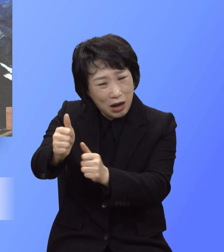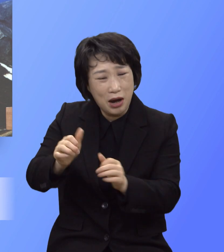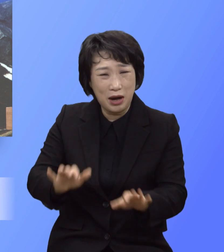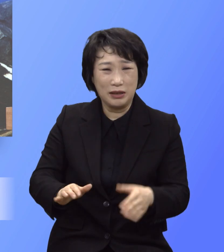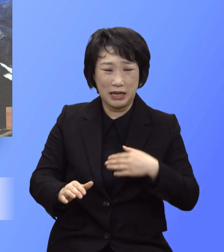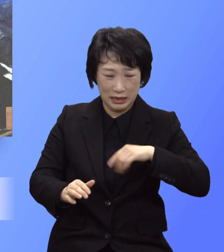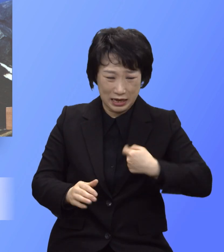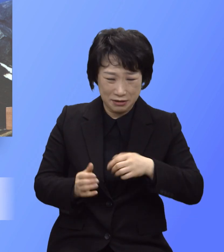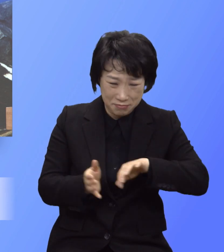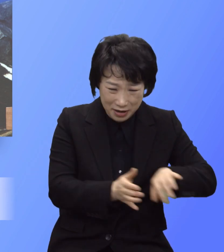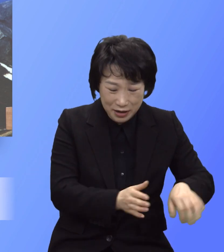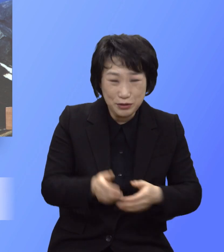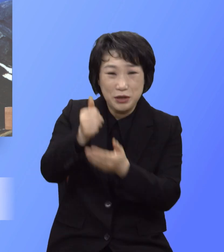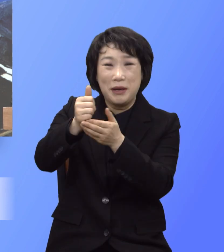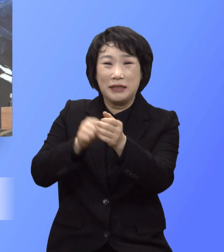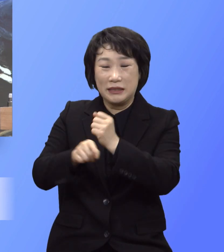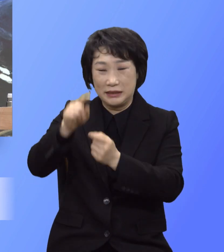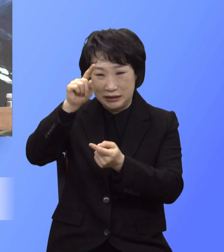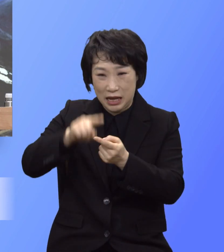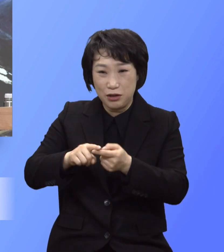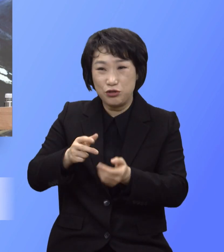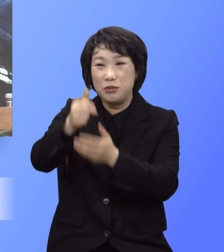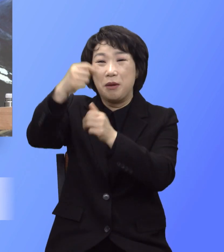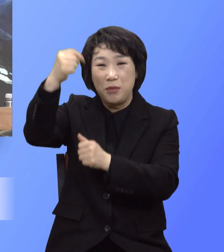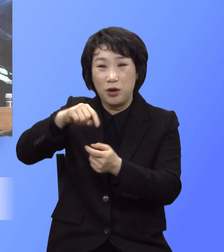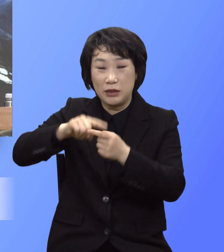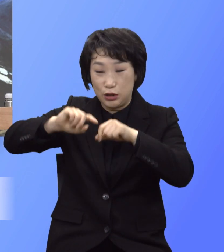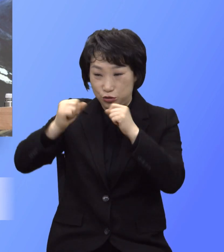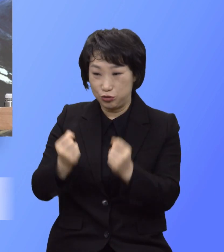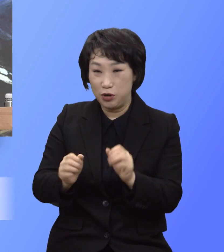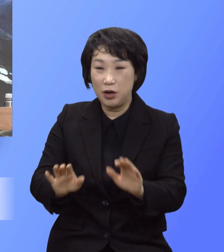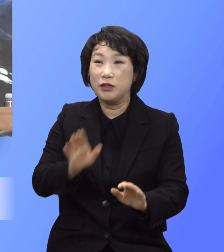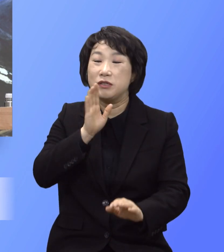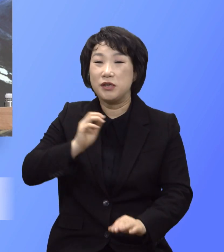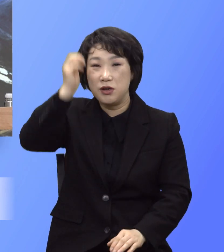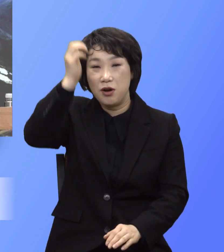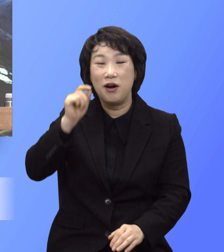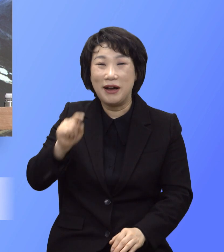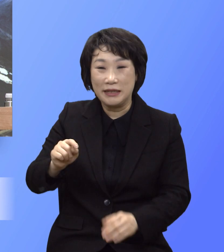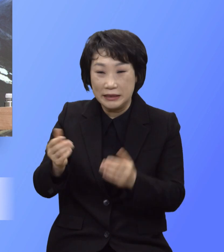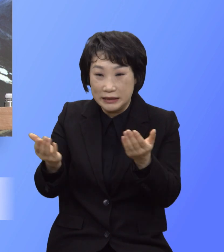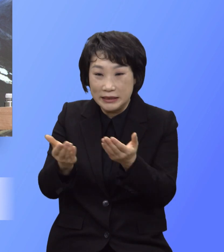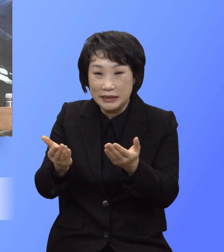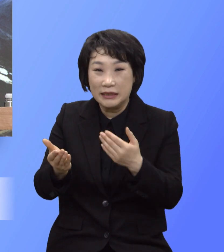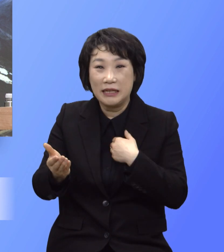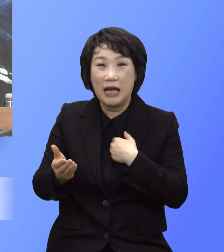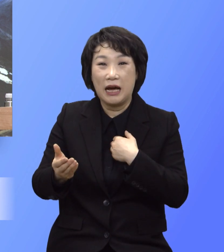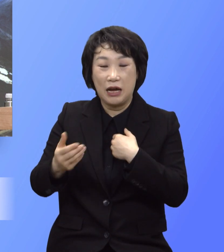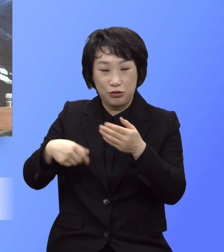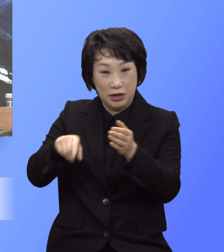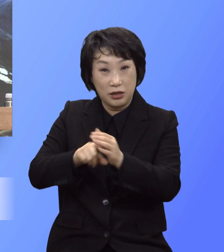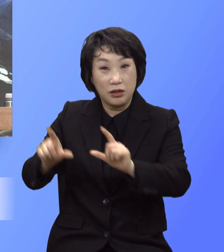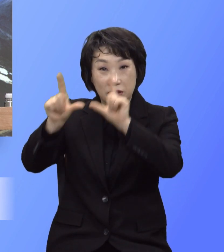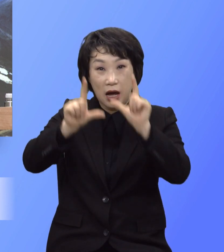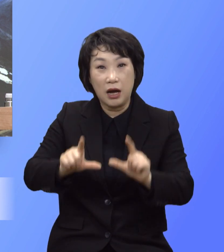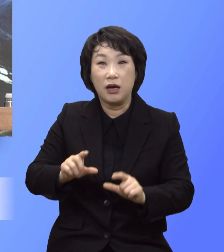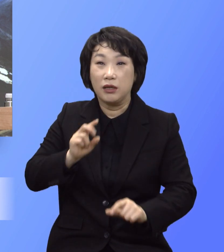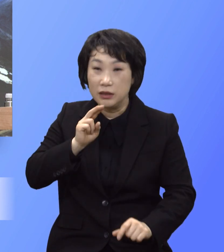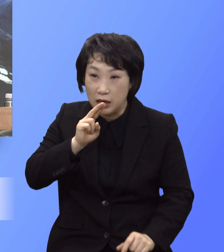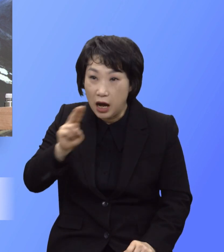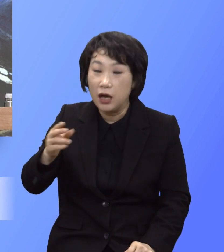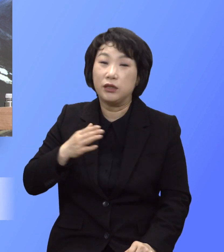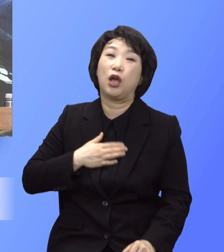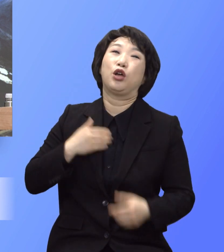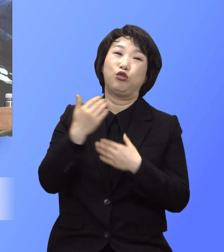뜻을 쫓아 주님의 명령대로 순종하며 신령한 영적 일을, 영적인 일을 위해 살아야만